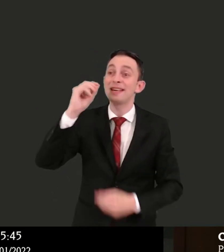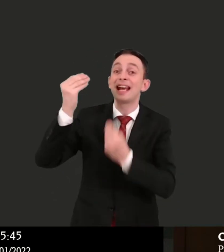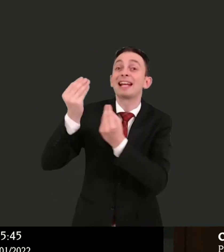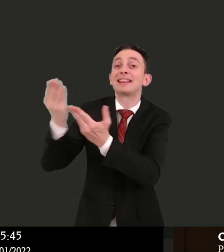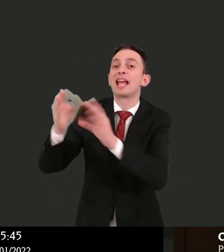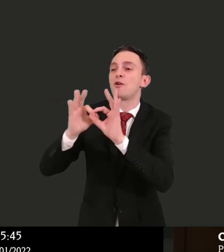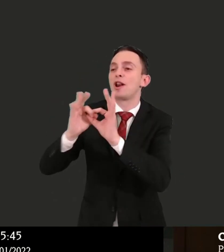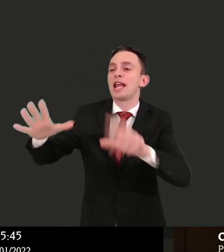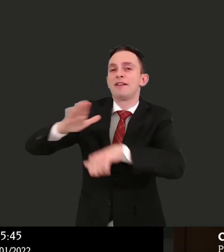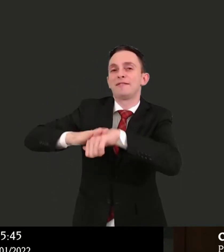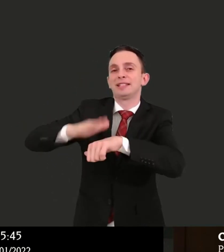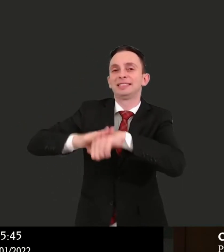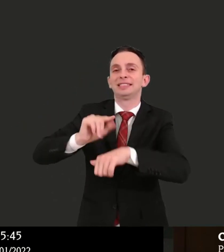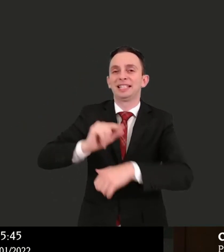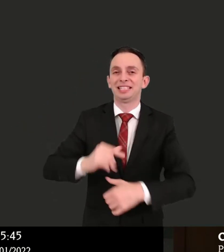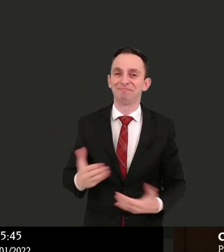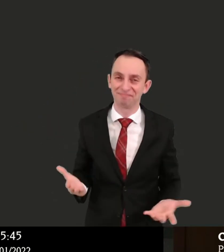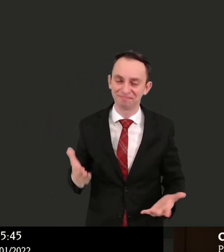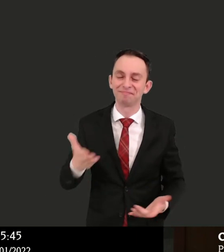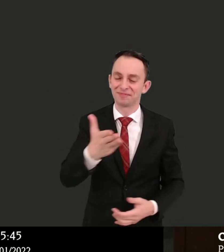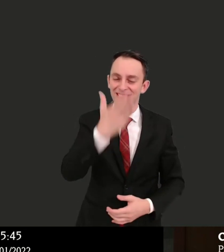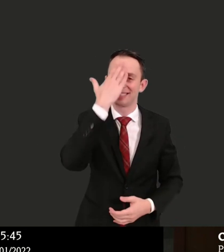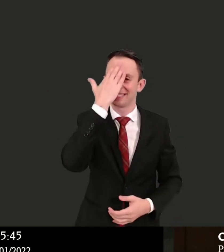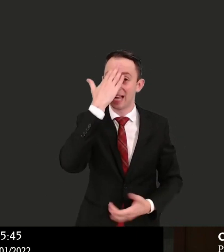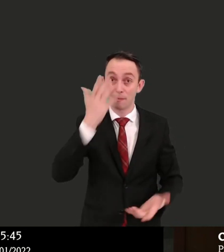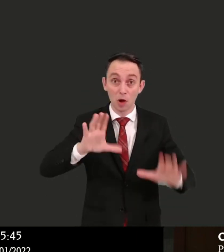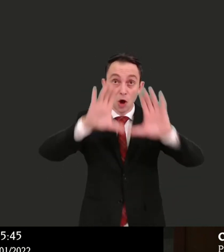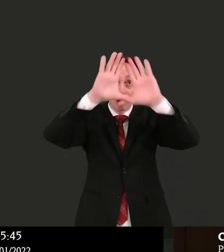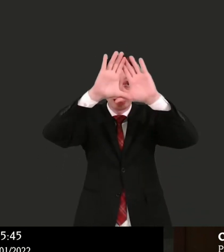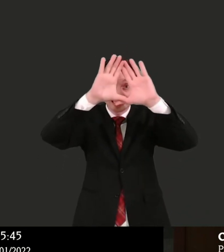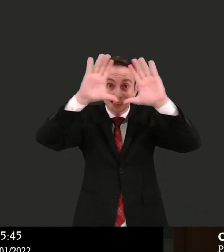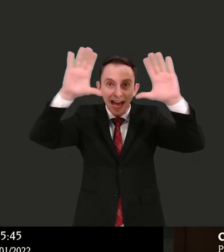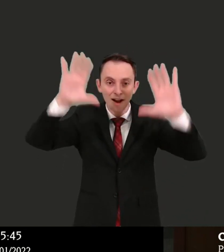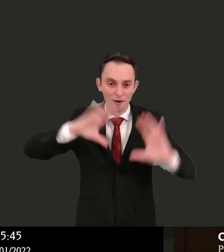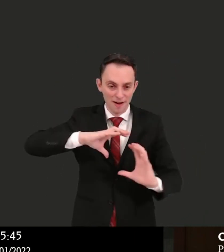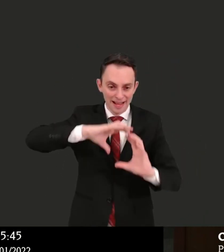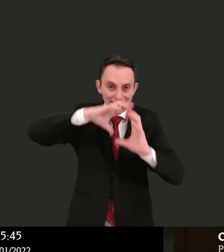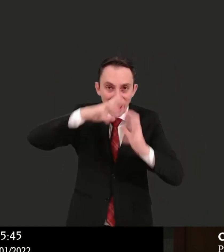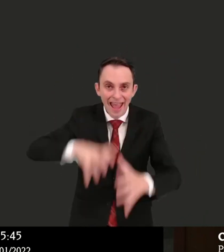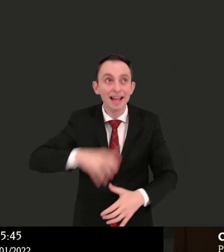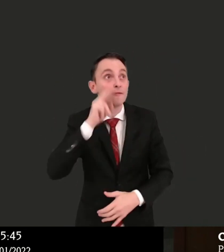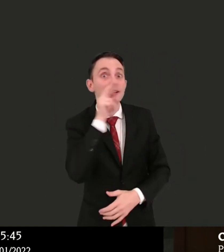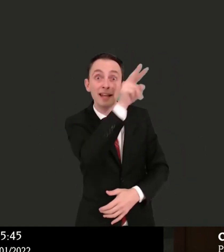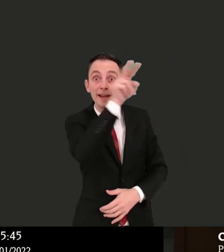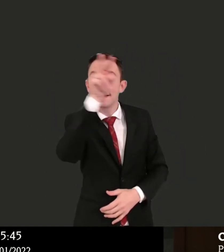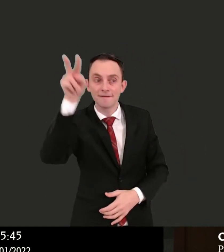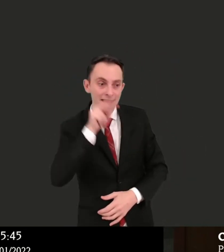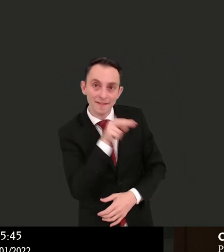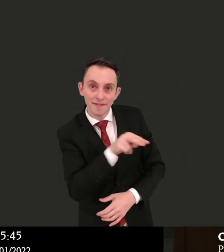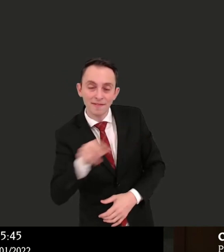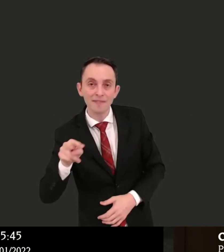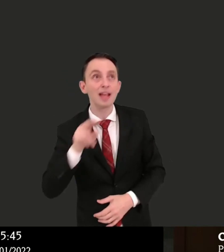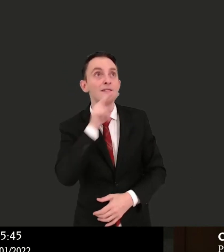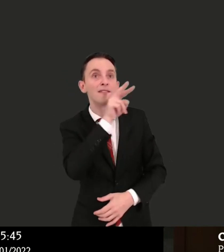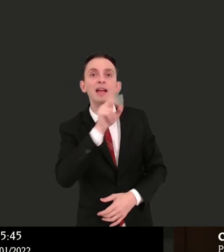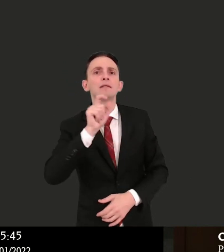Nele foram criadas todas as coisas que há nos céus e na terra, nele. Visíveis e invisíveis, sejam tronos. Isso aqui